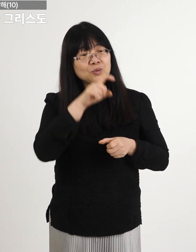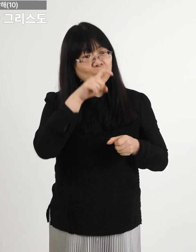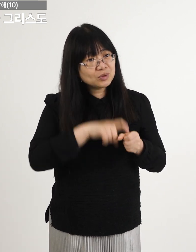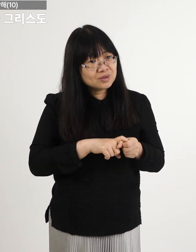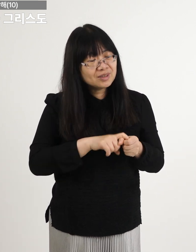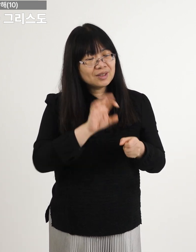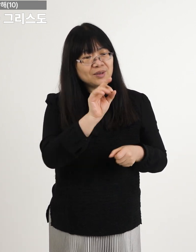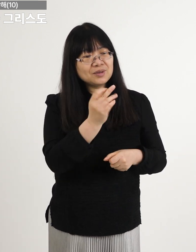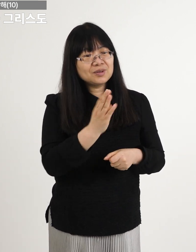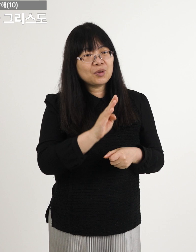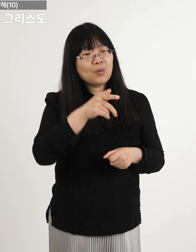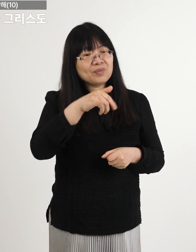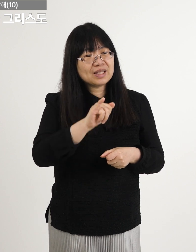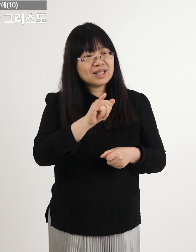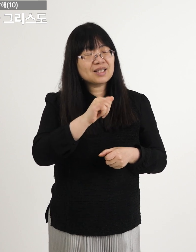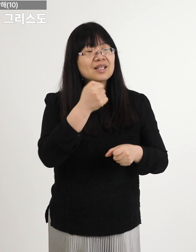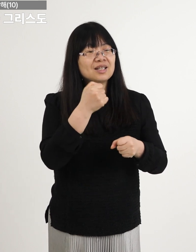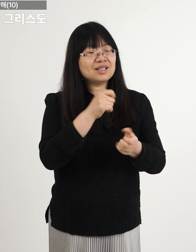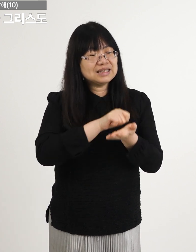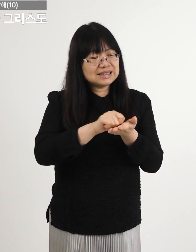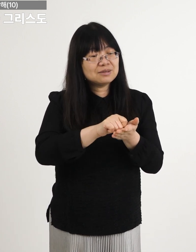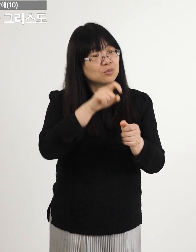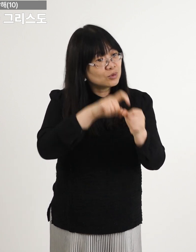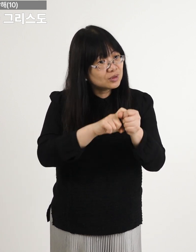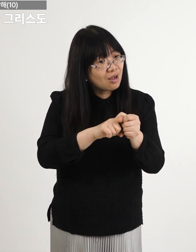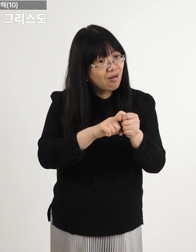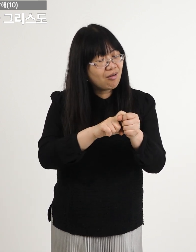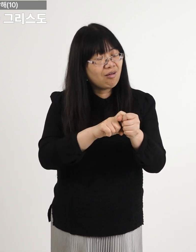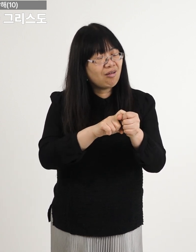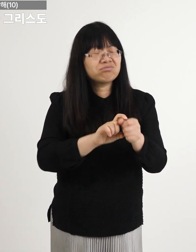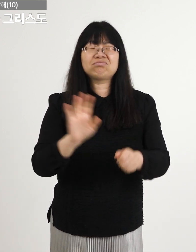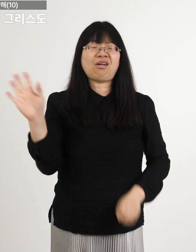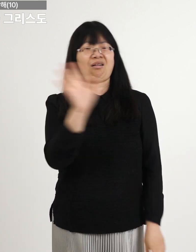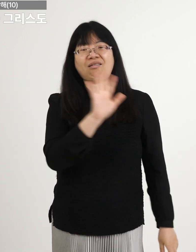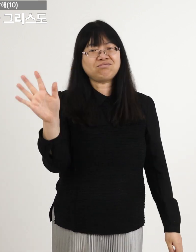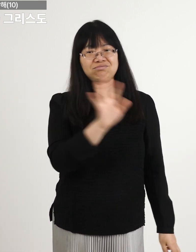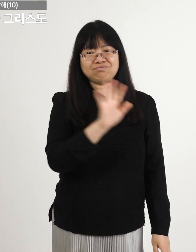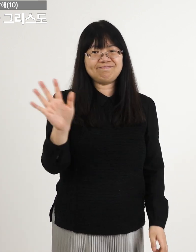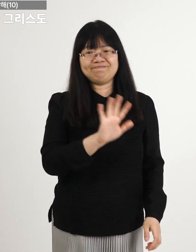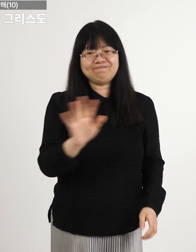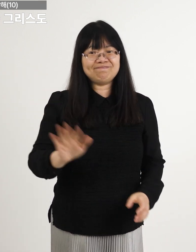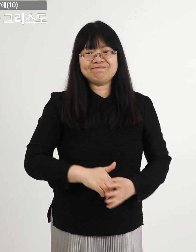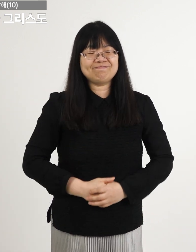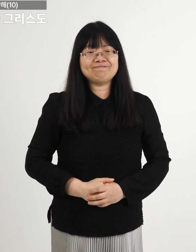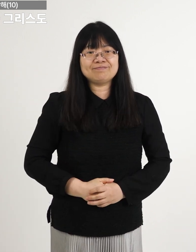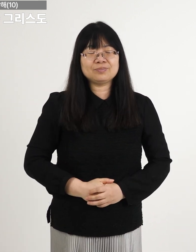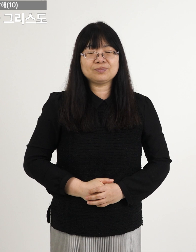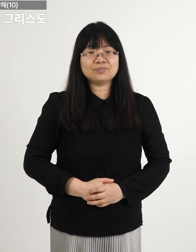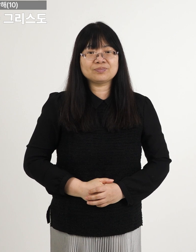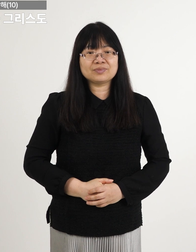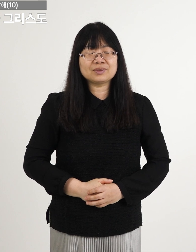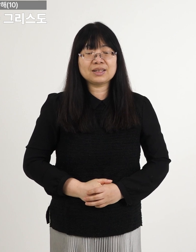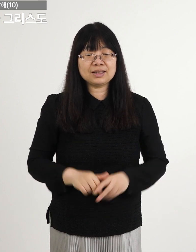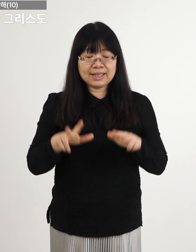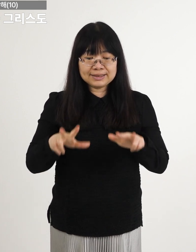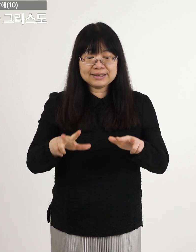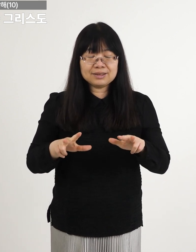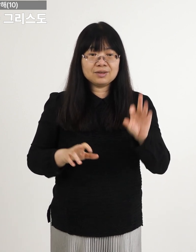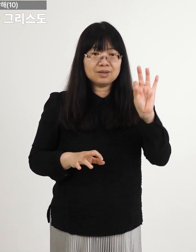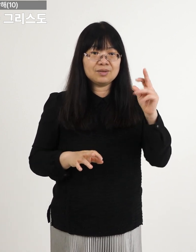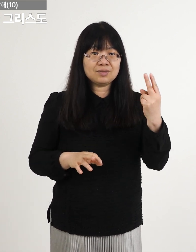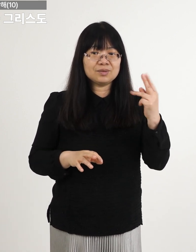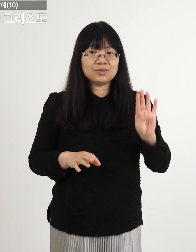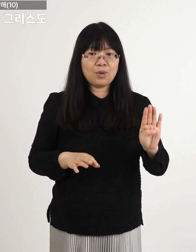목적지라면 이런 책을 뭐하러 써요? 그게 목적이 아니란 말이에요. 근데 욥은 지금 첫